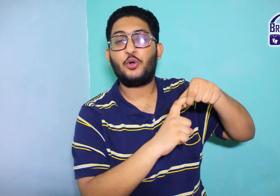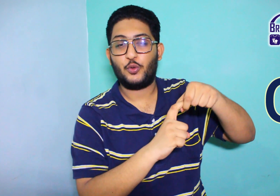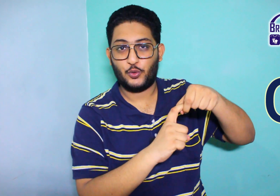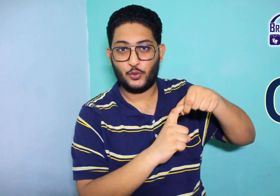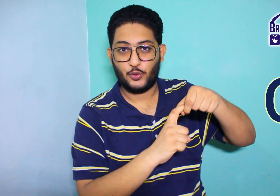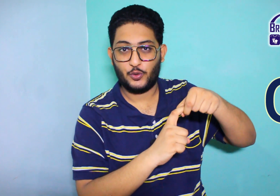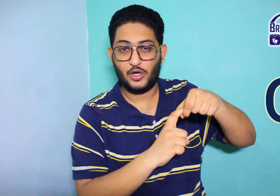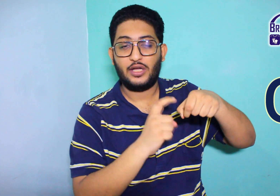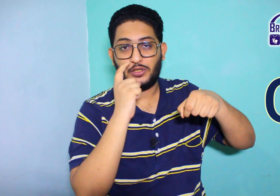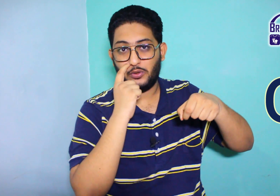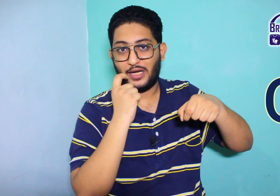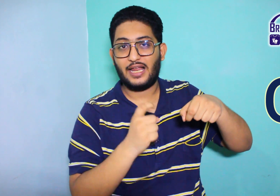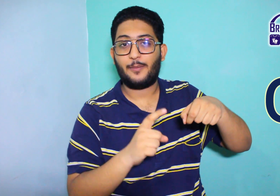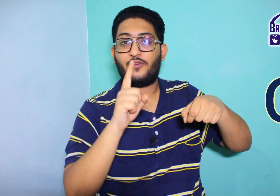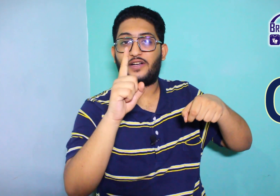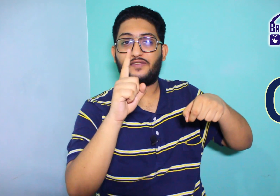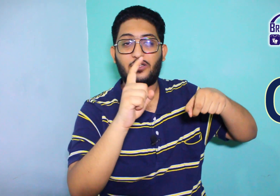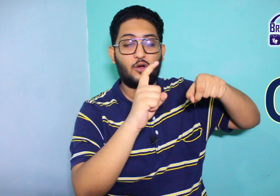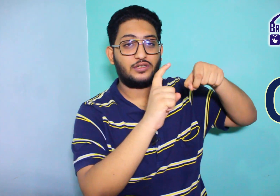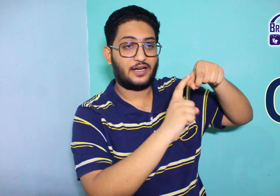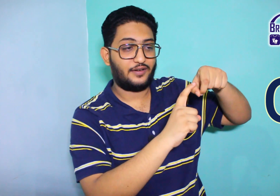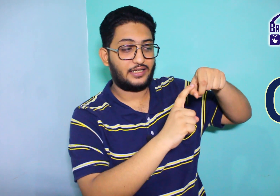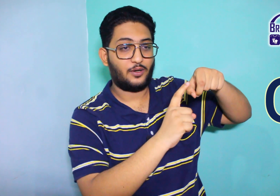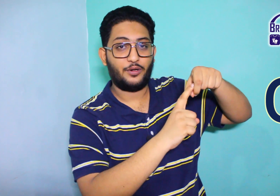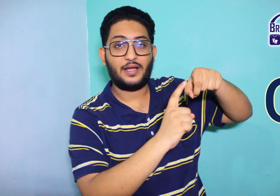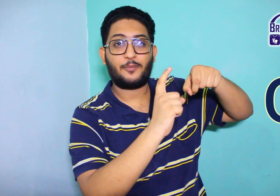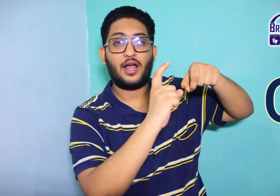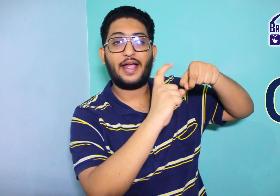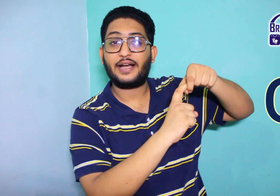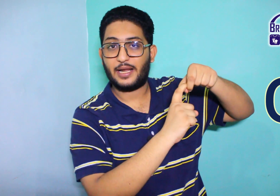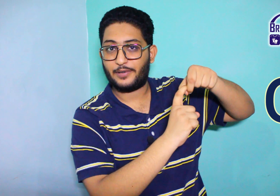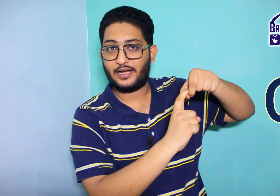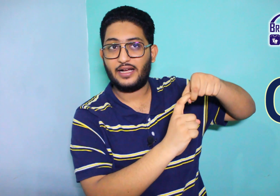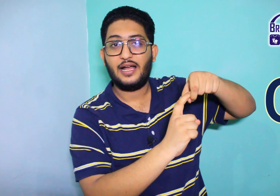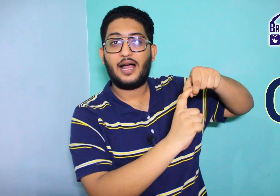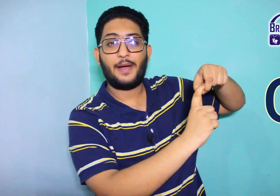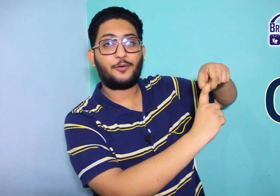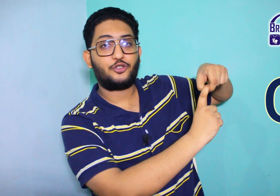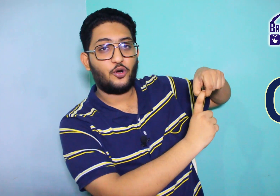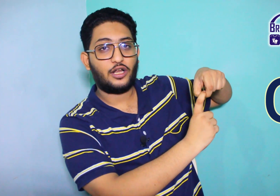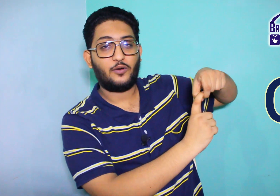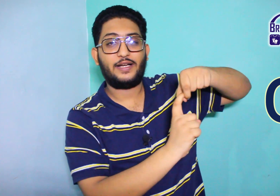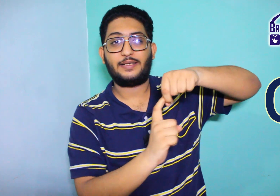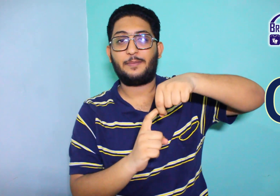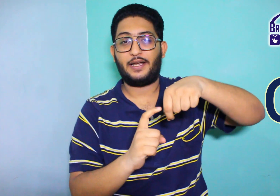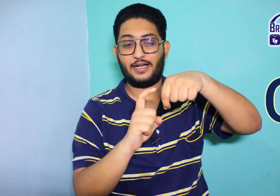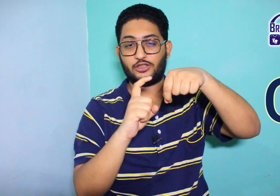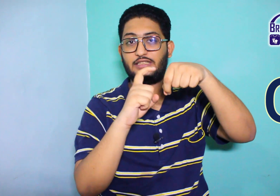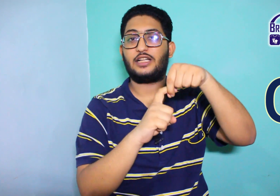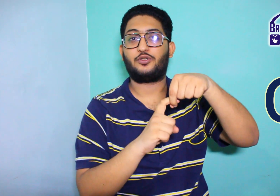क्यू क्यू के लिए आपको फर्स्ट फिंगर को सेकंड फिंगर के होल में आपको हैंग करना पड़ेगा। मैं आपको शो कर रहा हूँ लेकिन जब ये बनेगा तो इस तरह शो